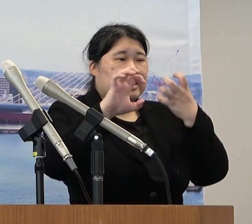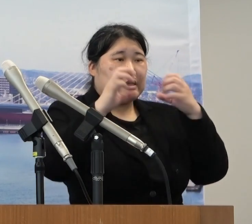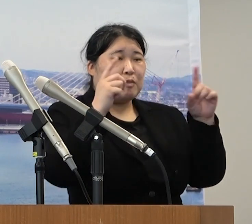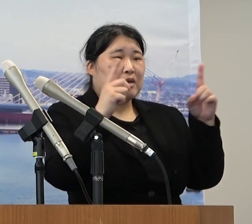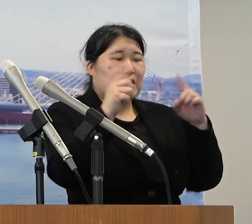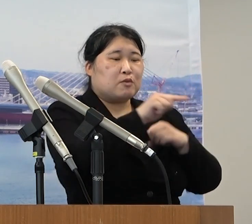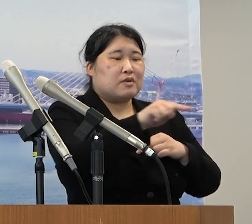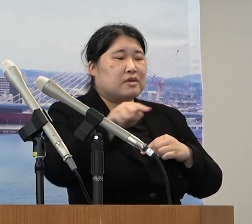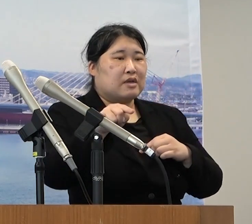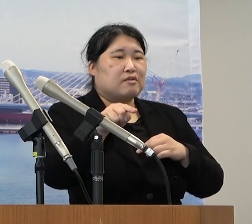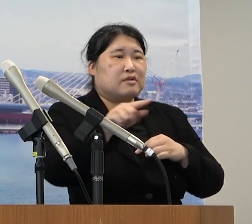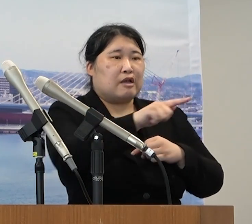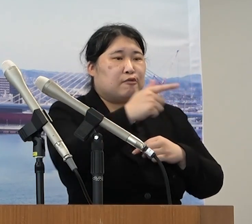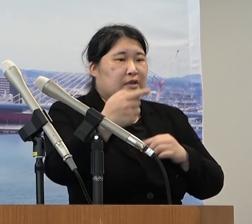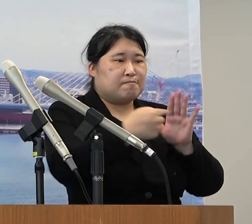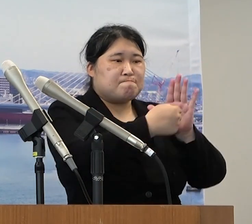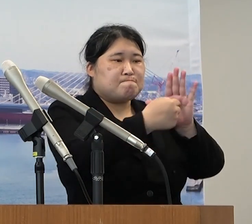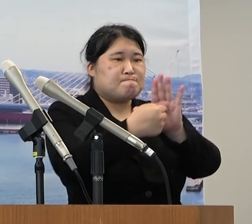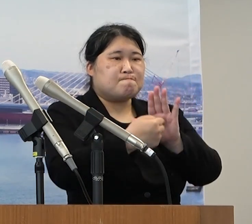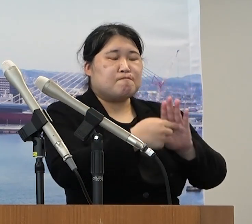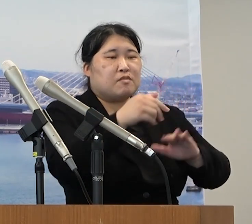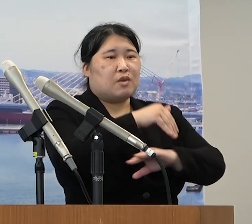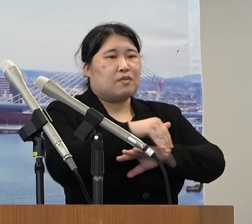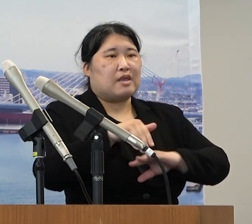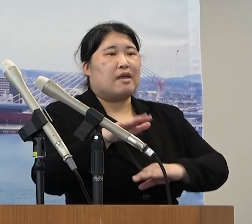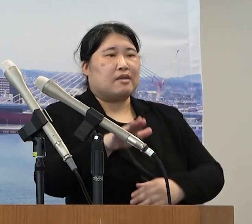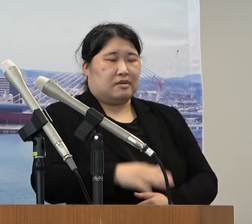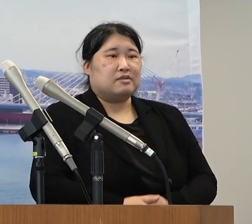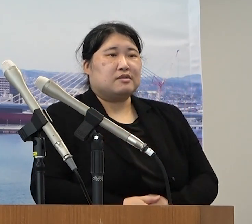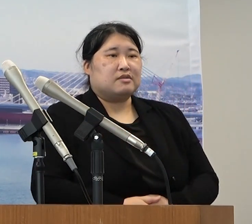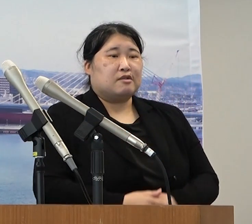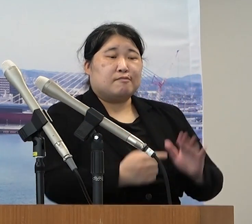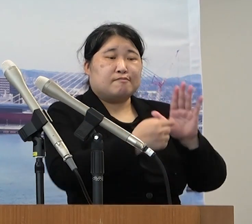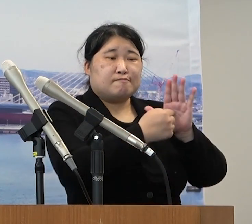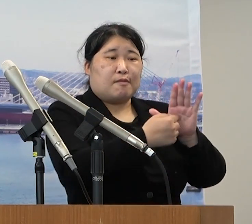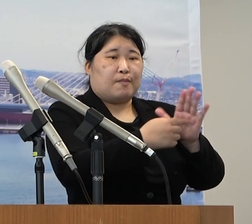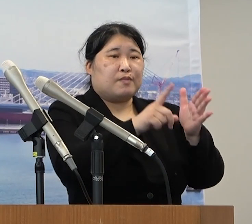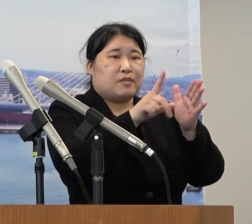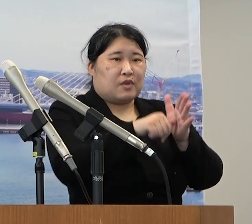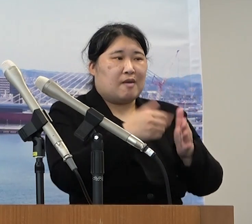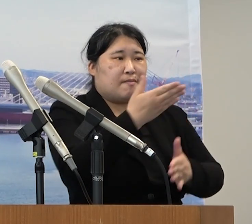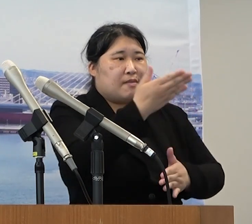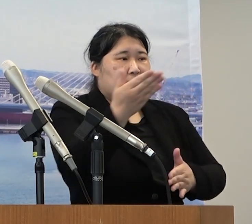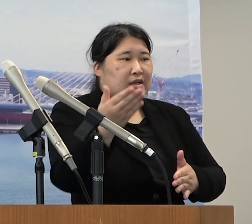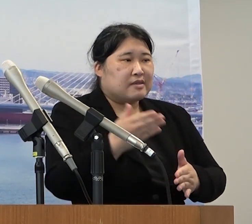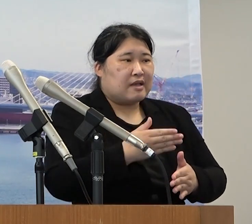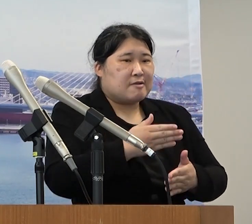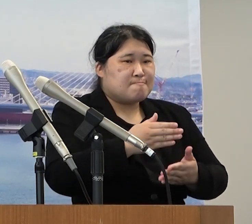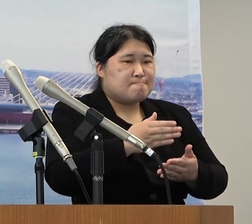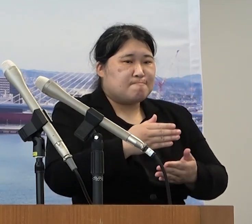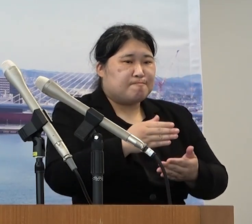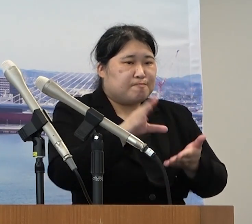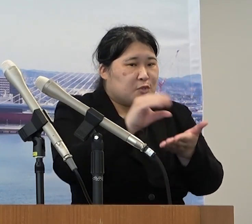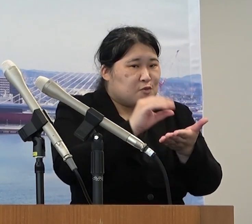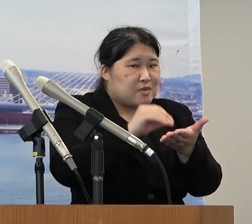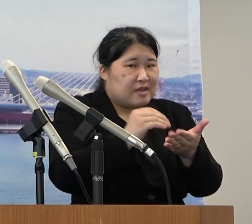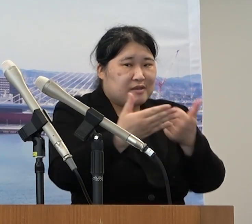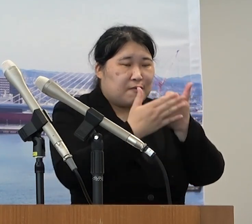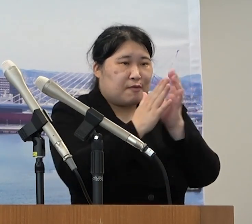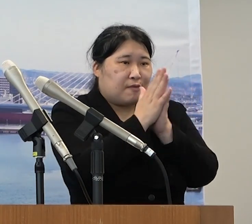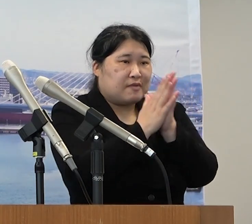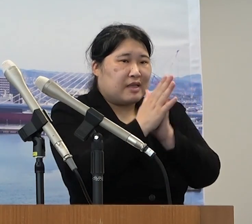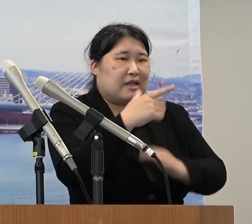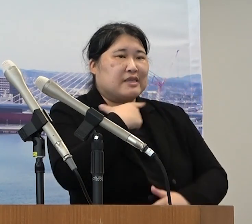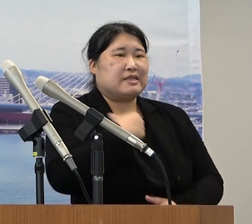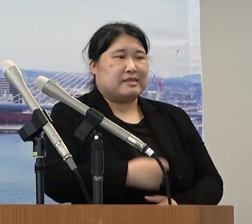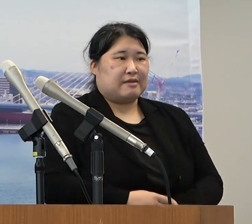りなどでのお披露目を予定しております。お披露目の際には取材報道をよろしくお願いいたします。